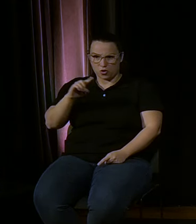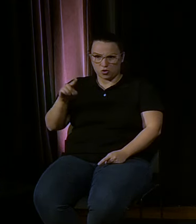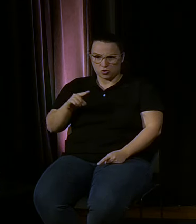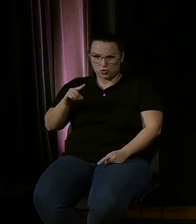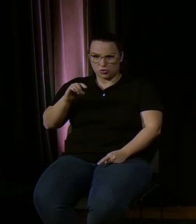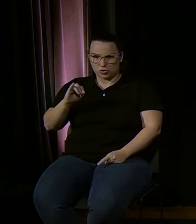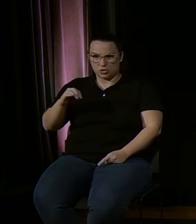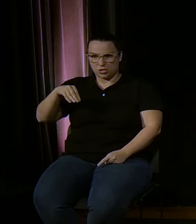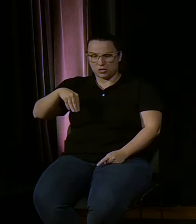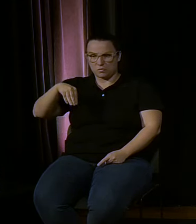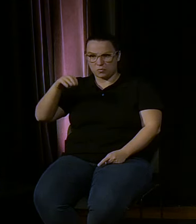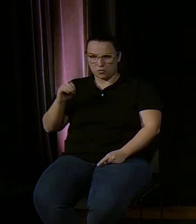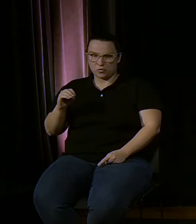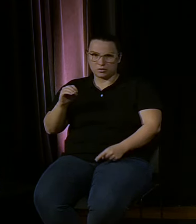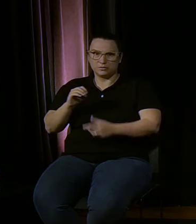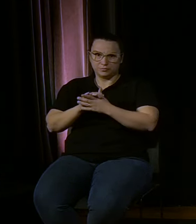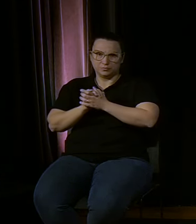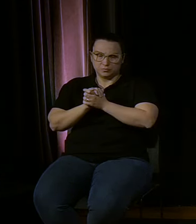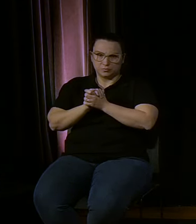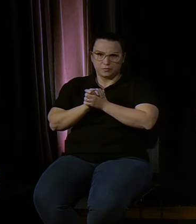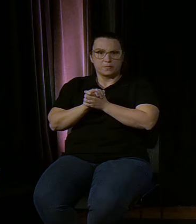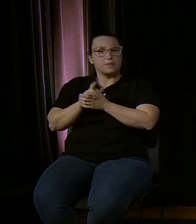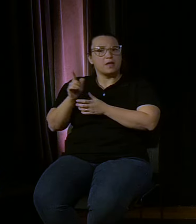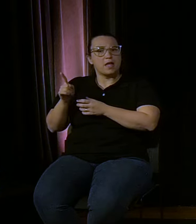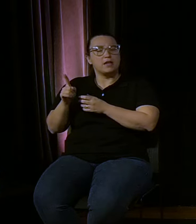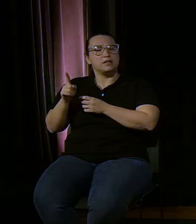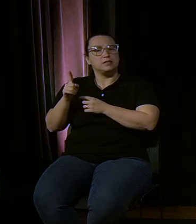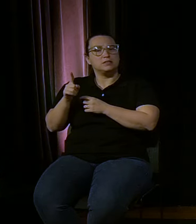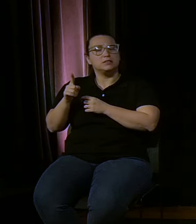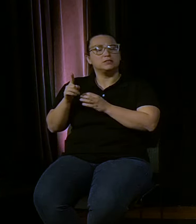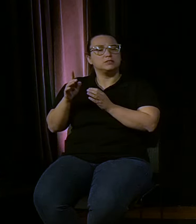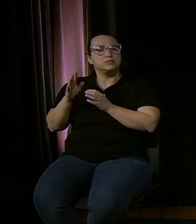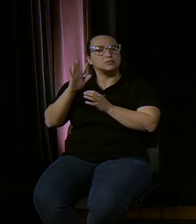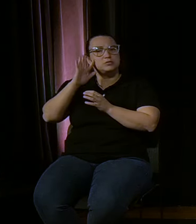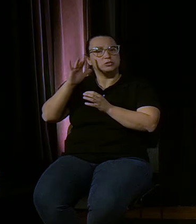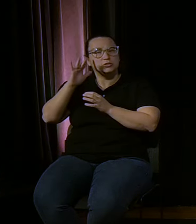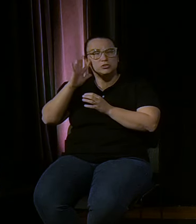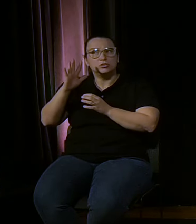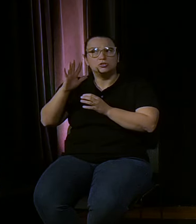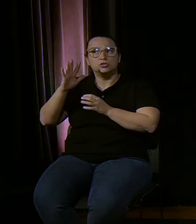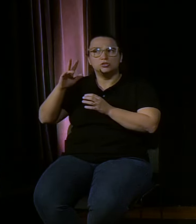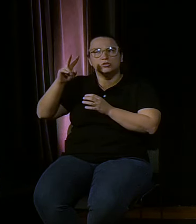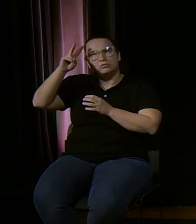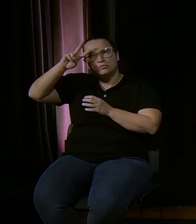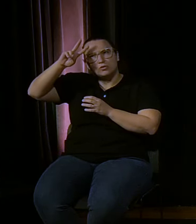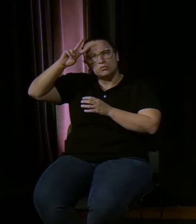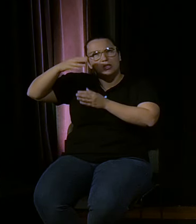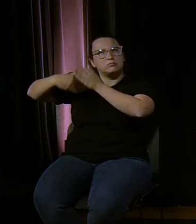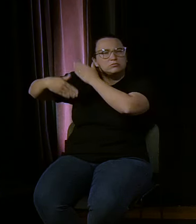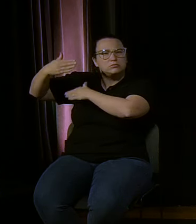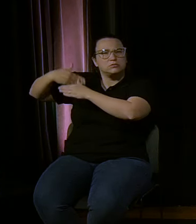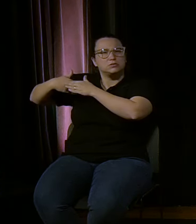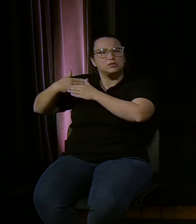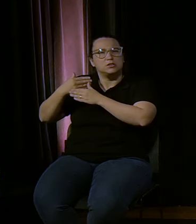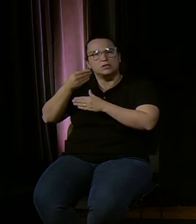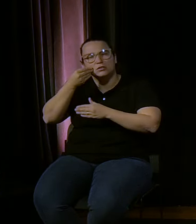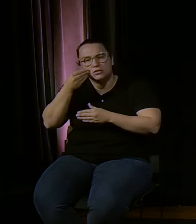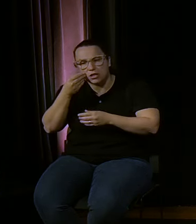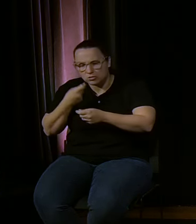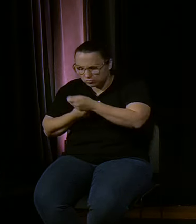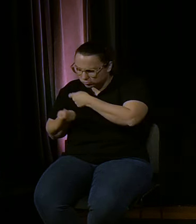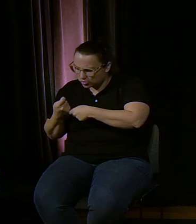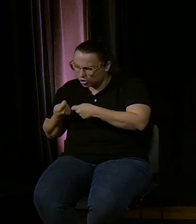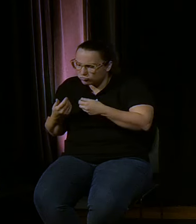uma concepção de reabrir essas lacunas, tentar entender que negociação é